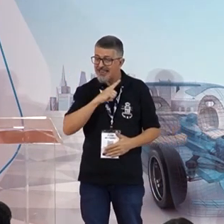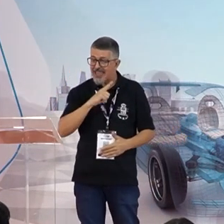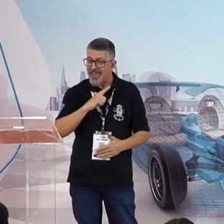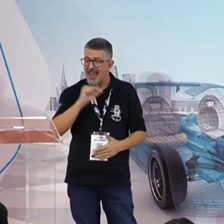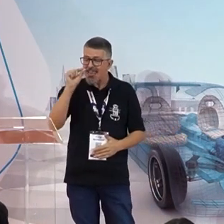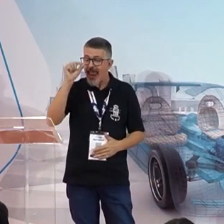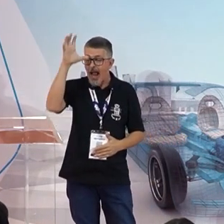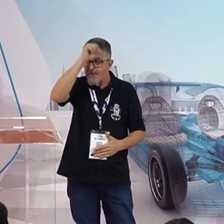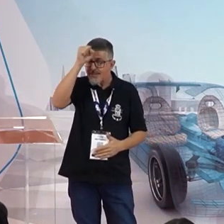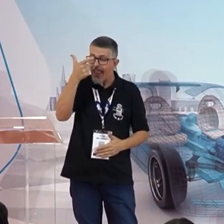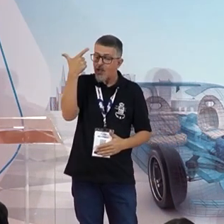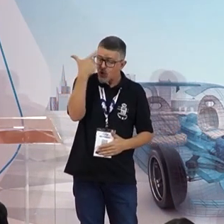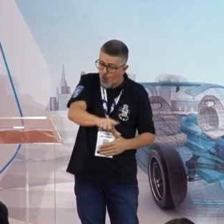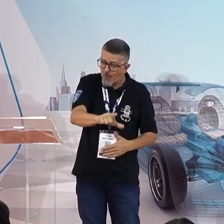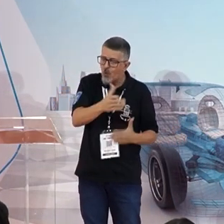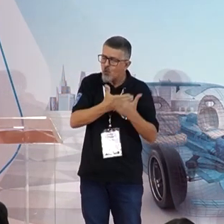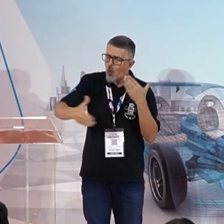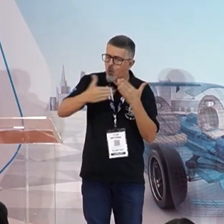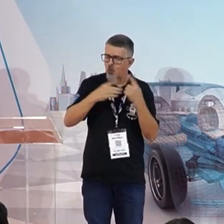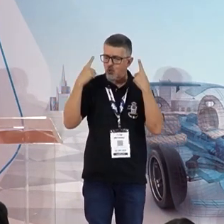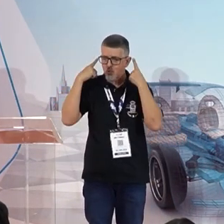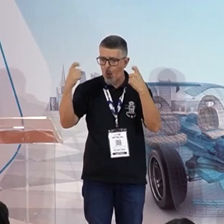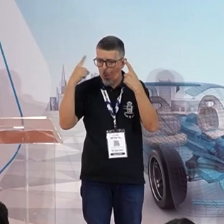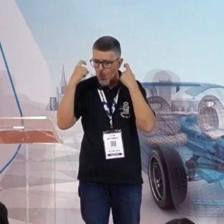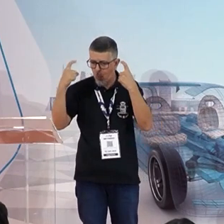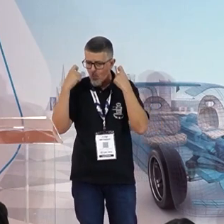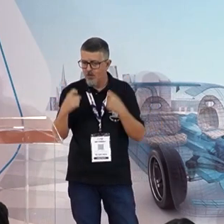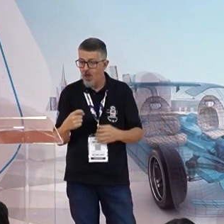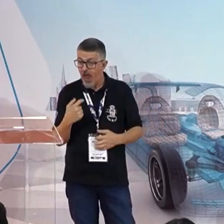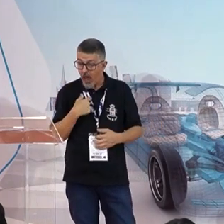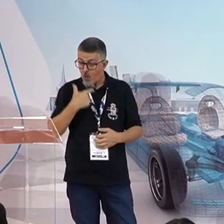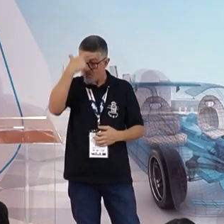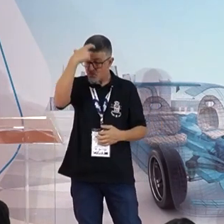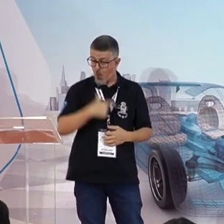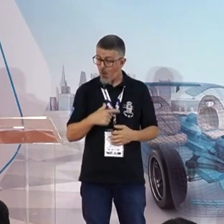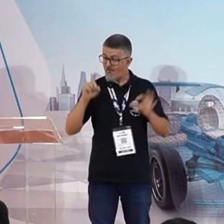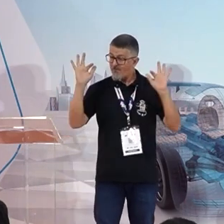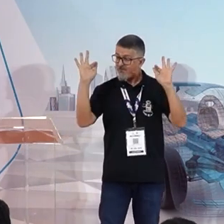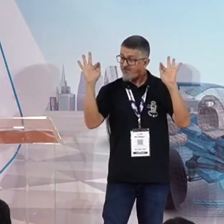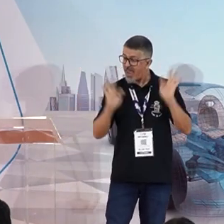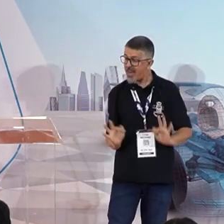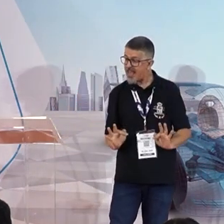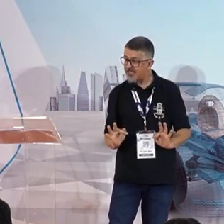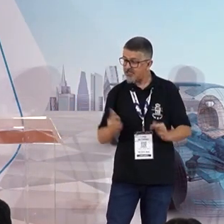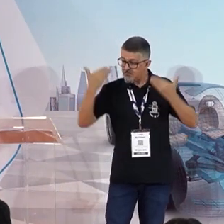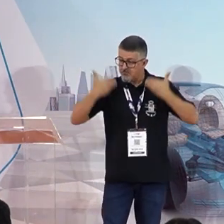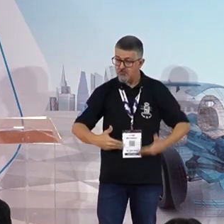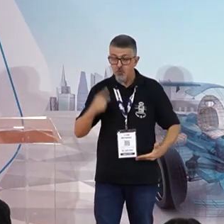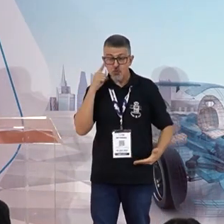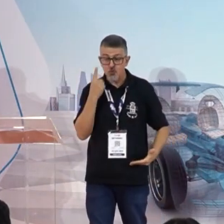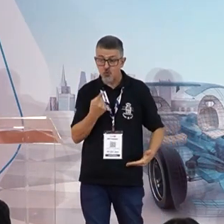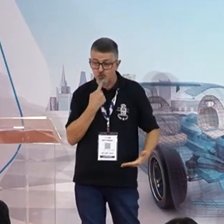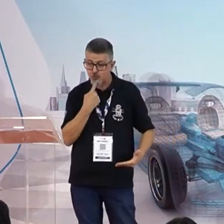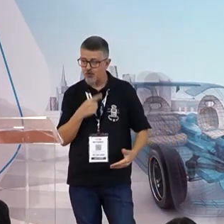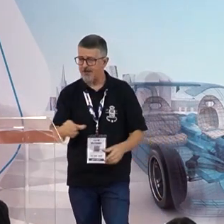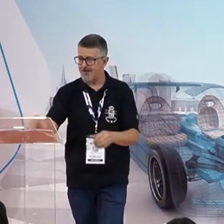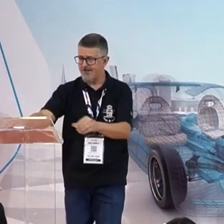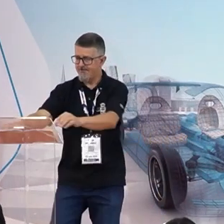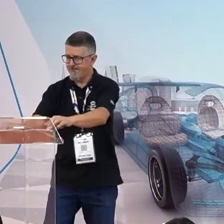auditiva. Eles teriam que aprender tudo novamente, todos os barulhos. Eu sou muito feliz sendo